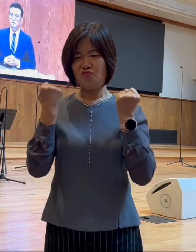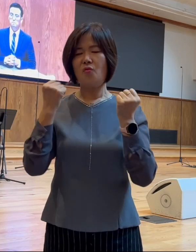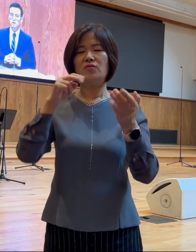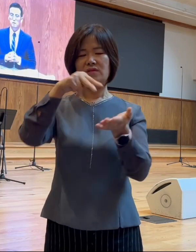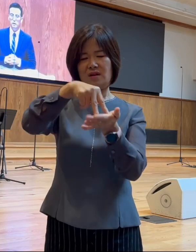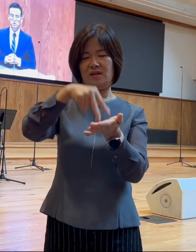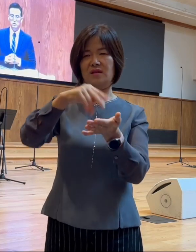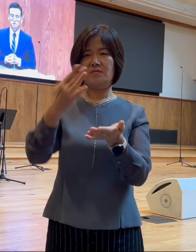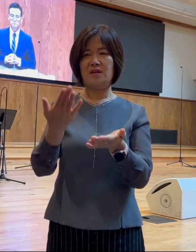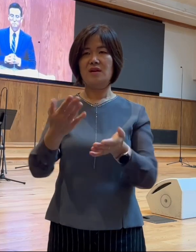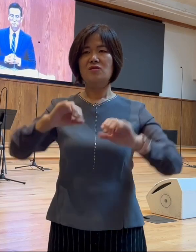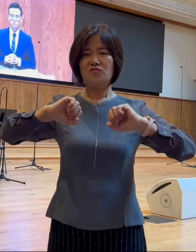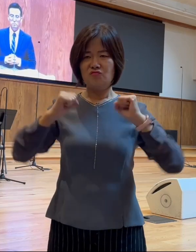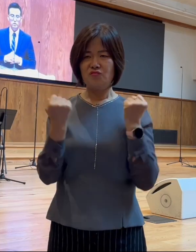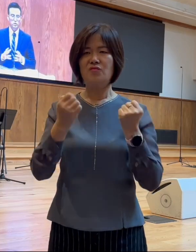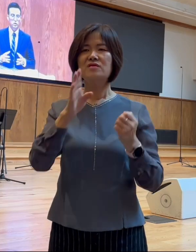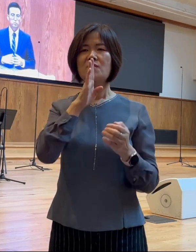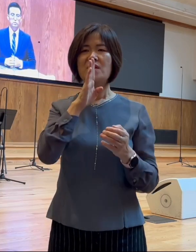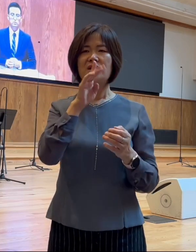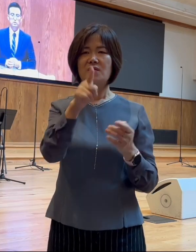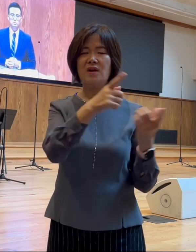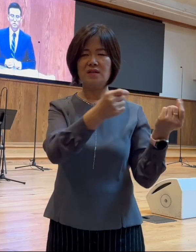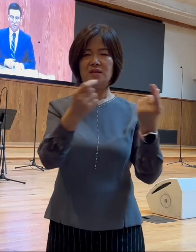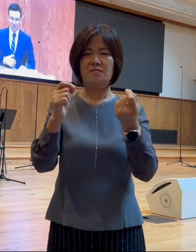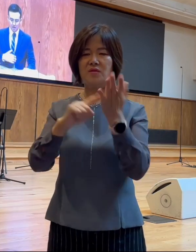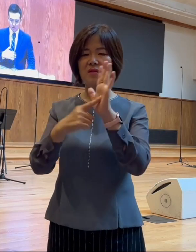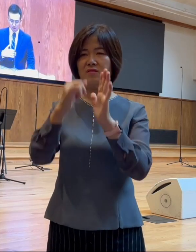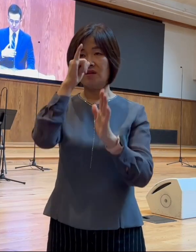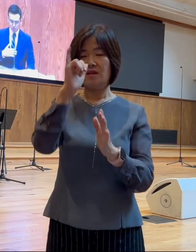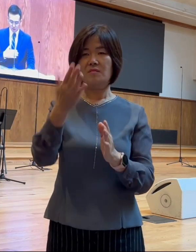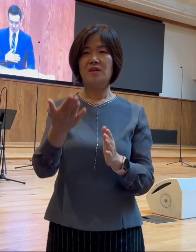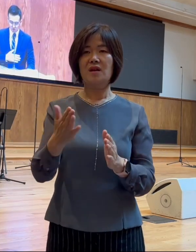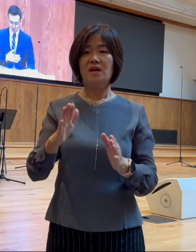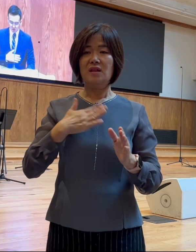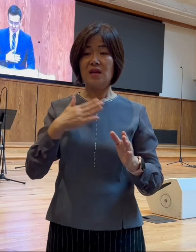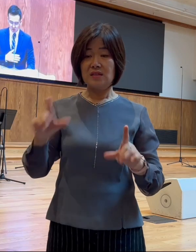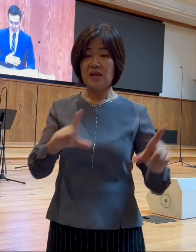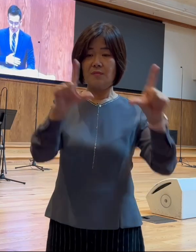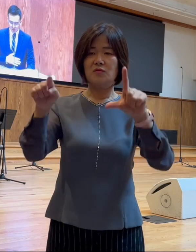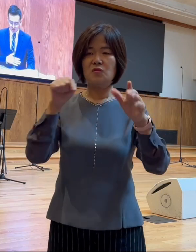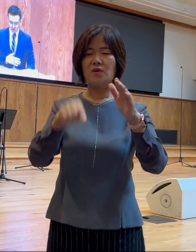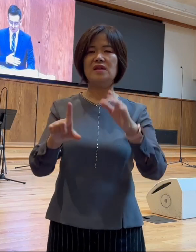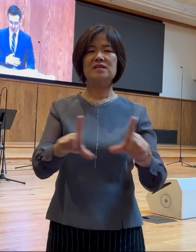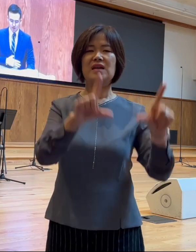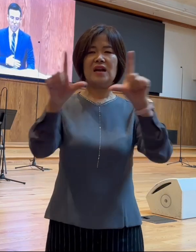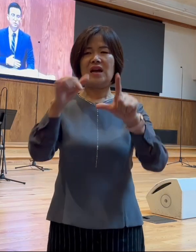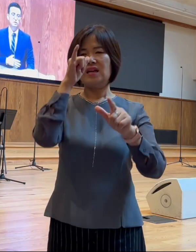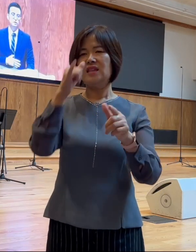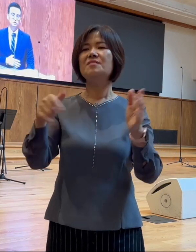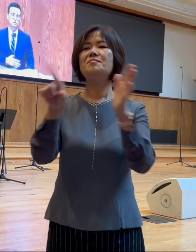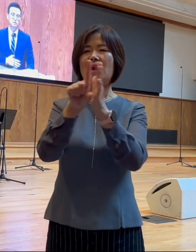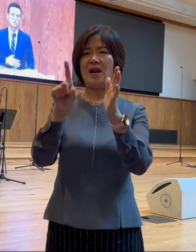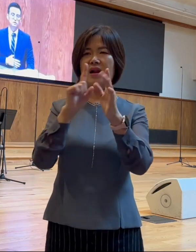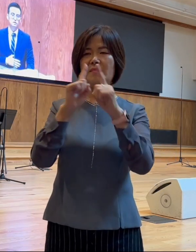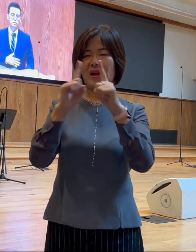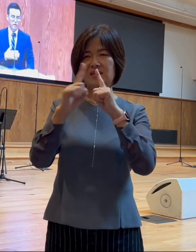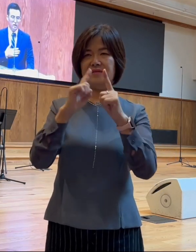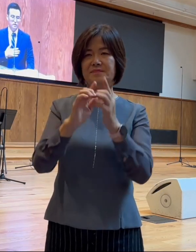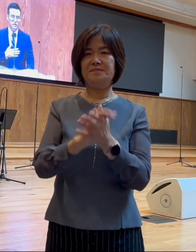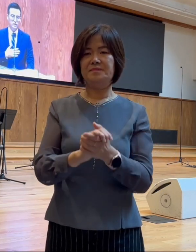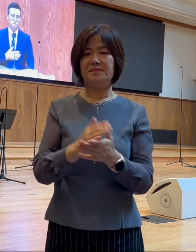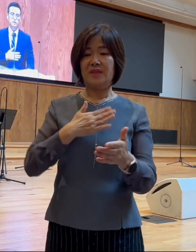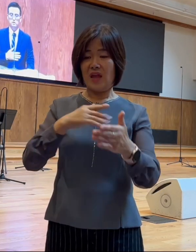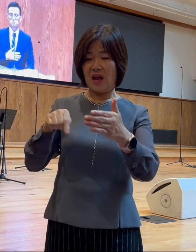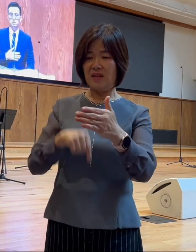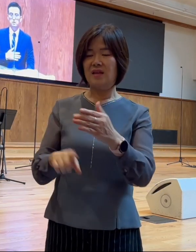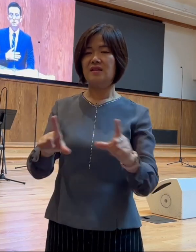순종은 마치 이렇게 표현할 수 있습니다. 우리 삶 속에서 살아있는 말씀이다. 내 안에